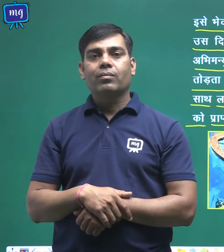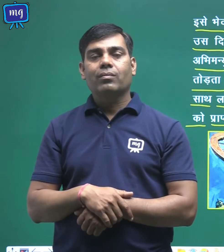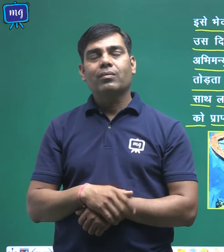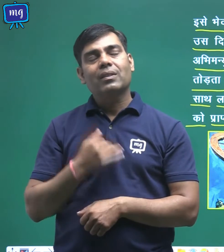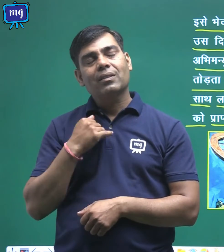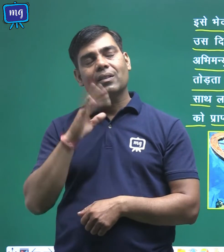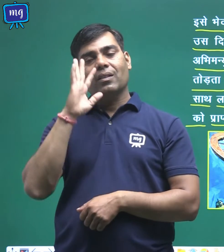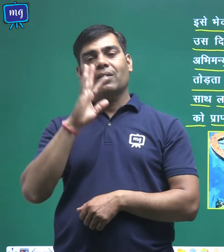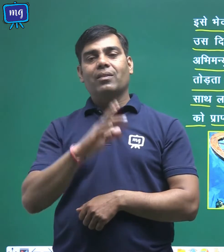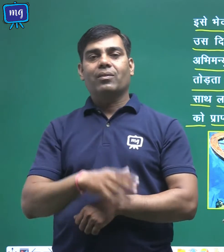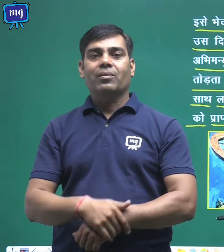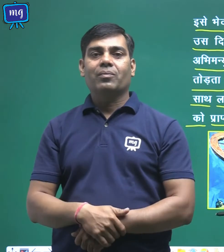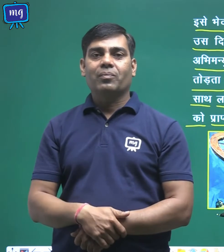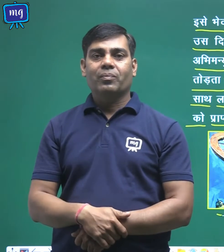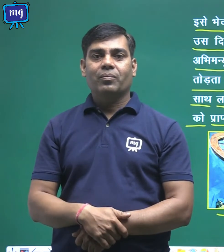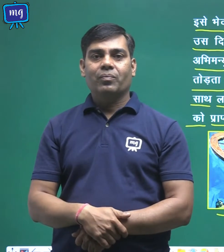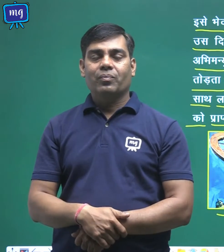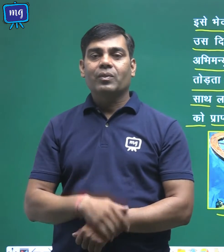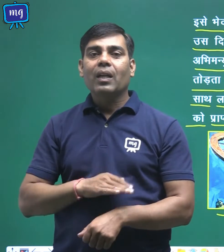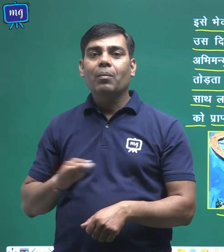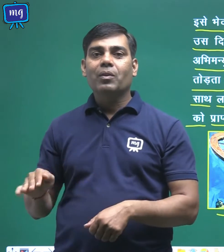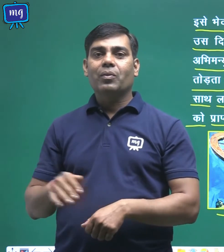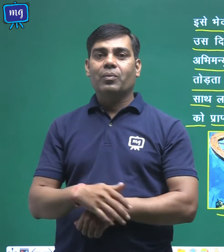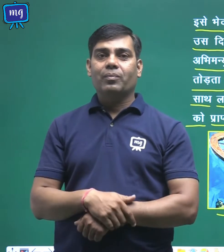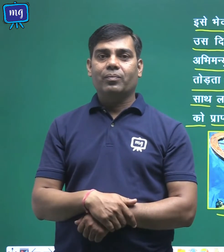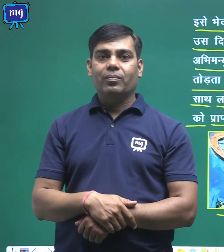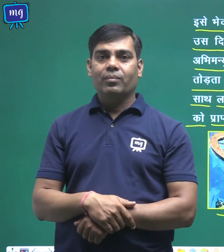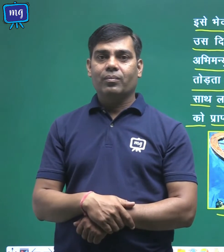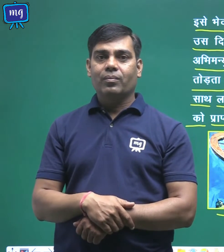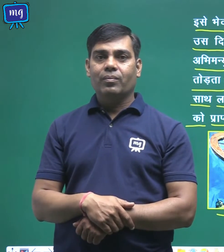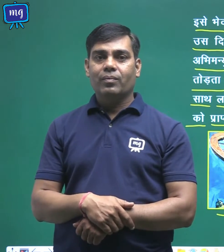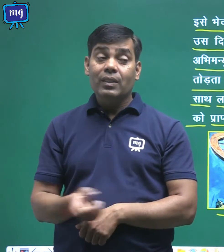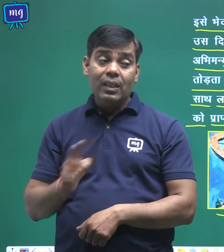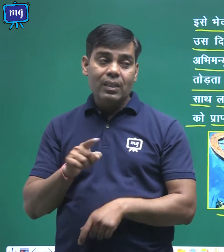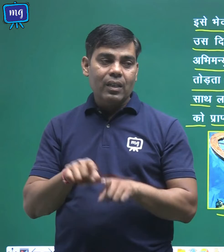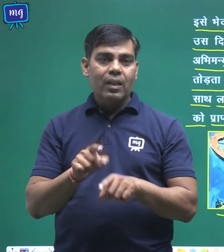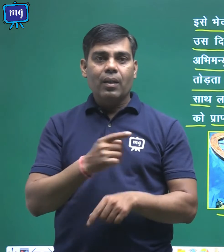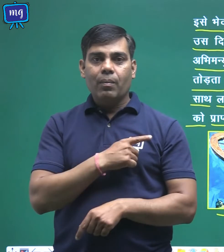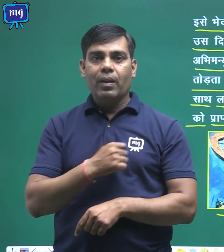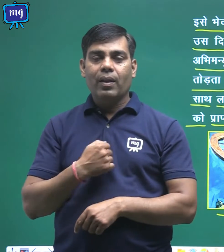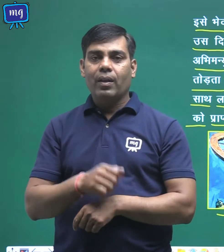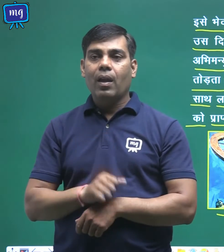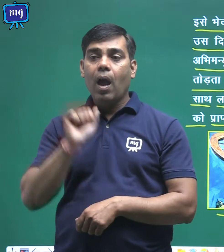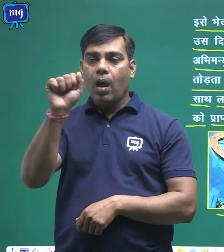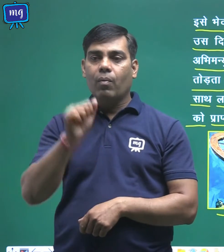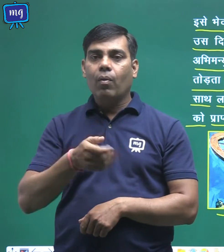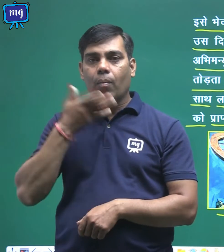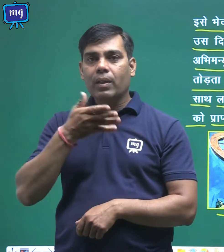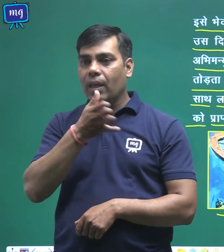प्राप्त हो गया। प्यारे बच्चों, जैसा कि मैंने आपको बताया